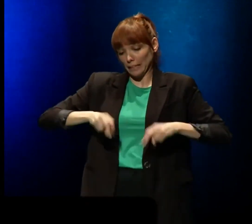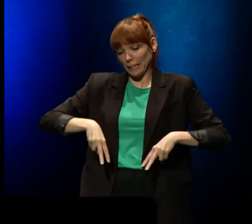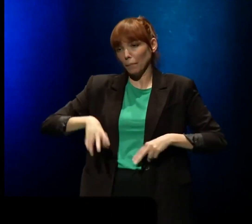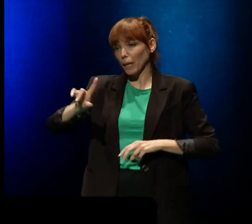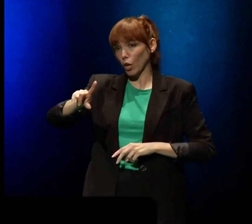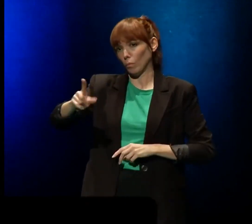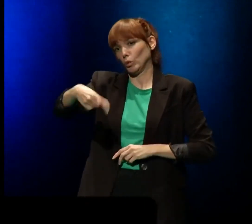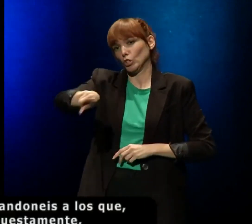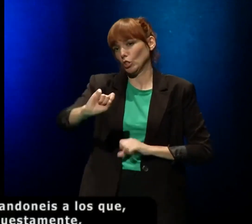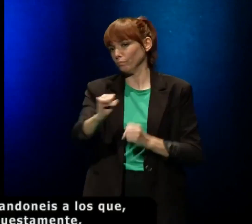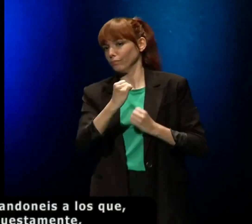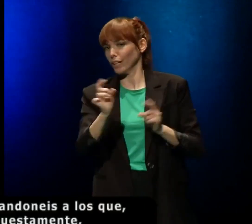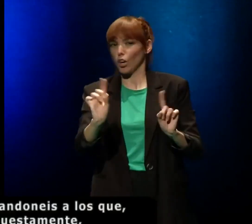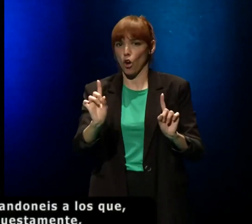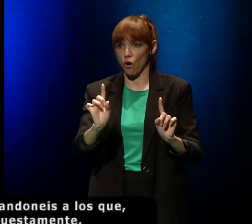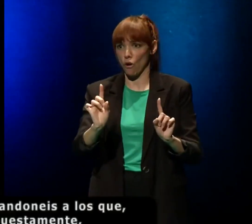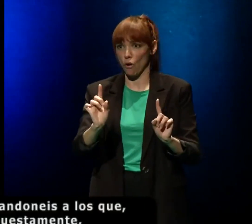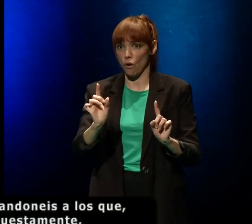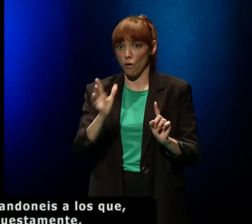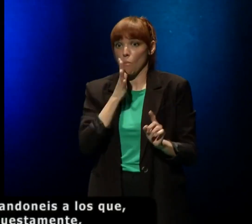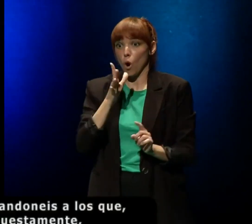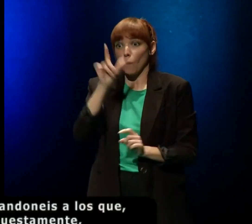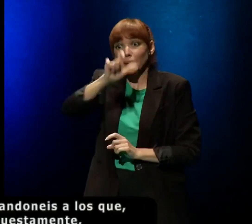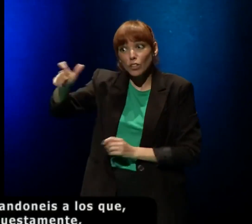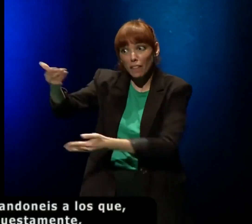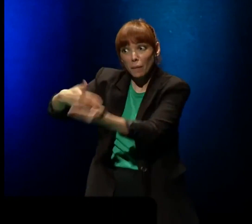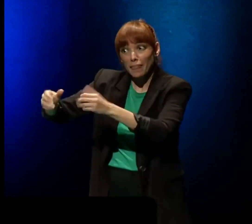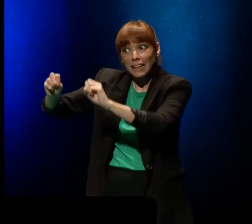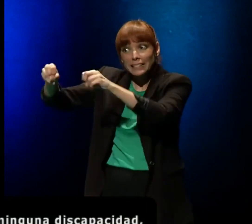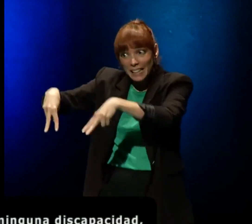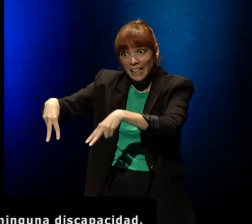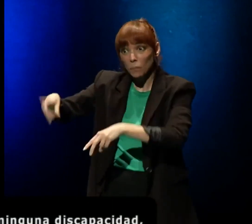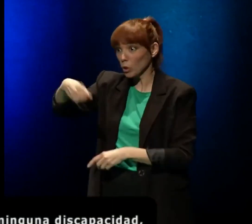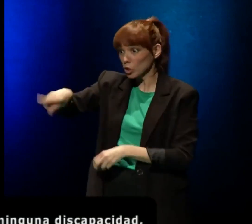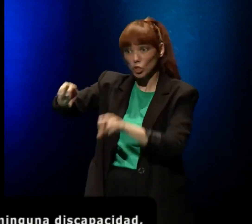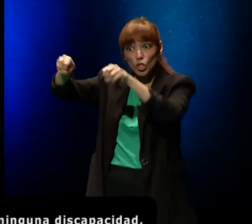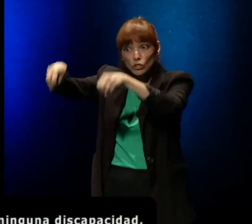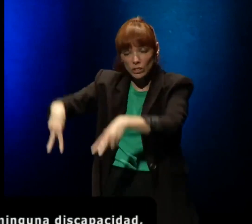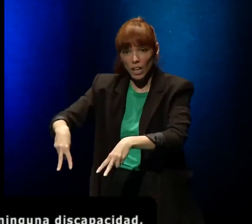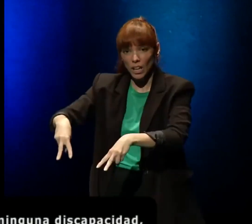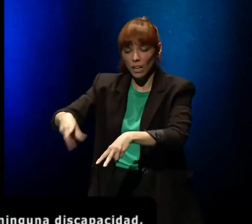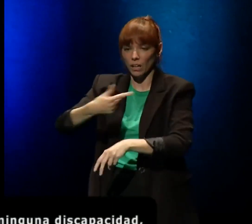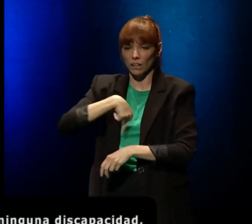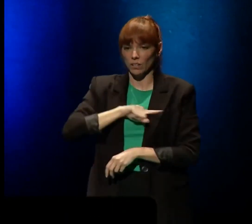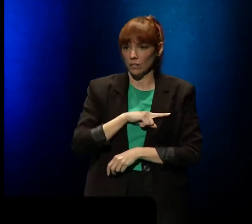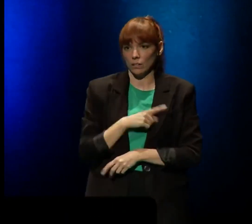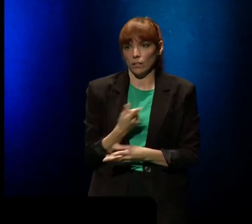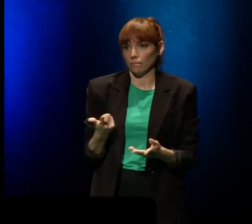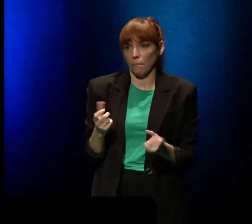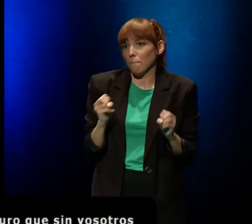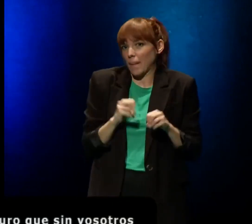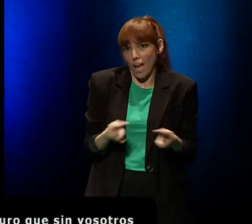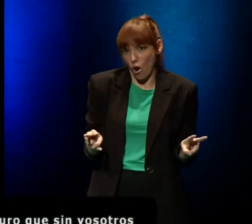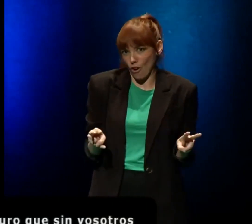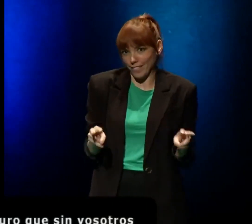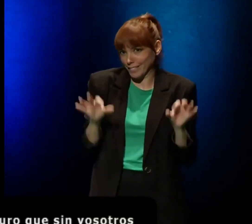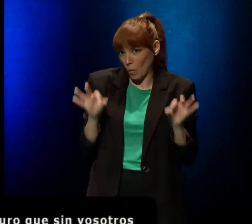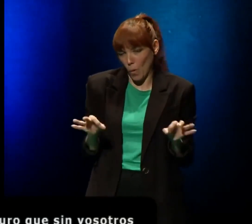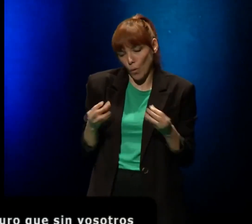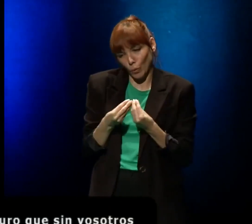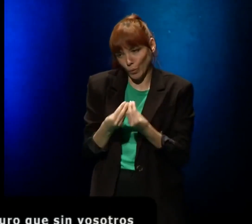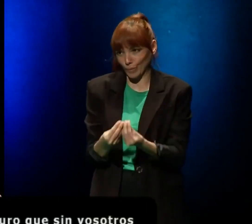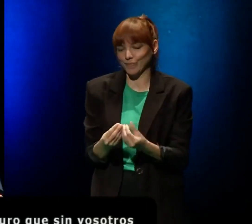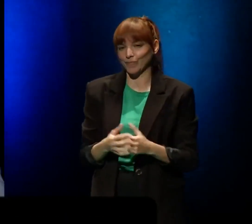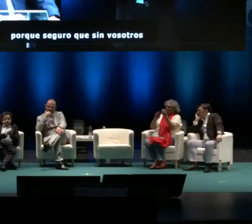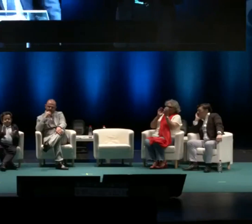porque seguro que sin vosotros seremos infinitamente más pobres. Muchas gracias a todos